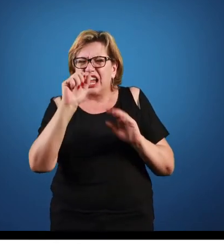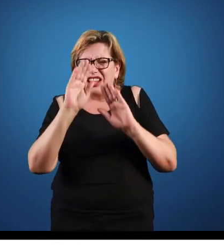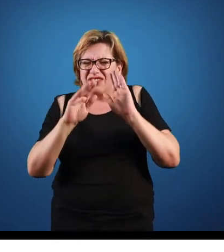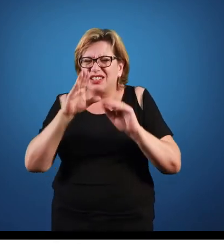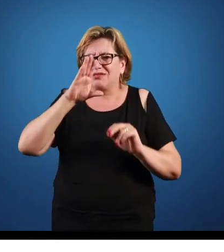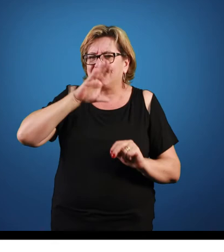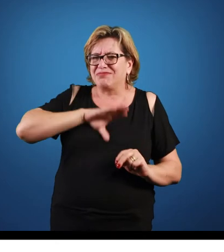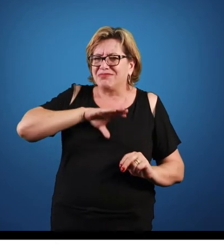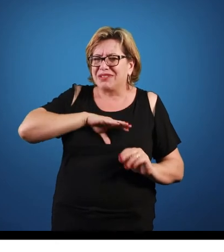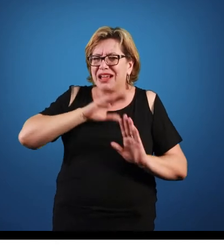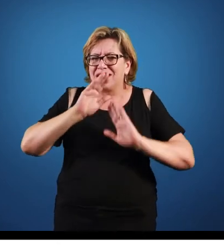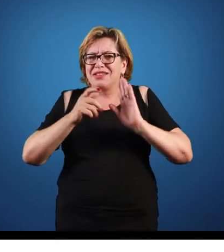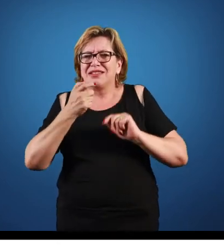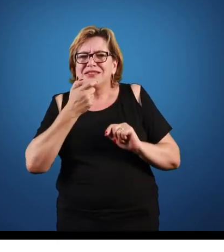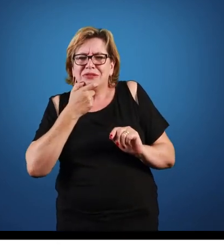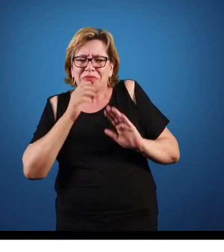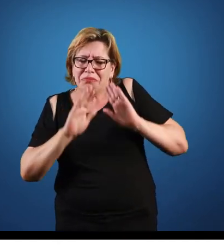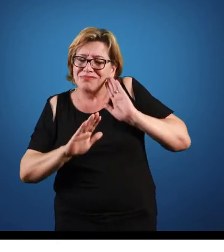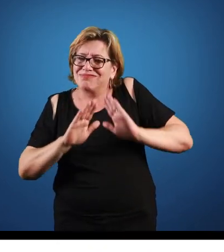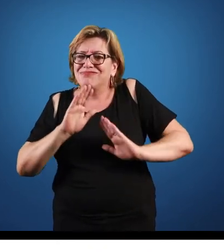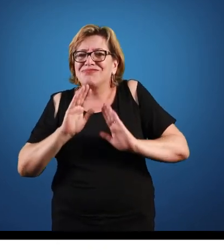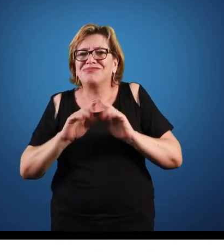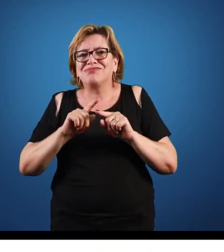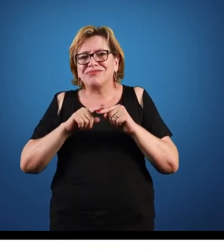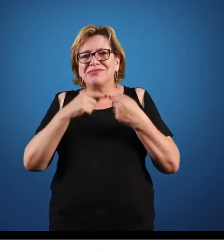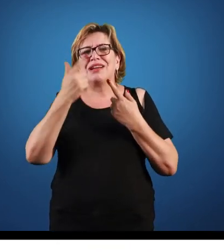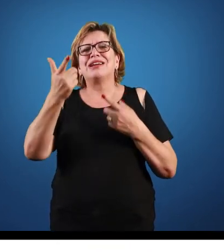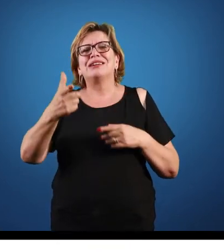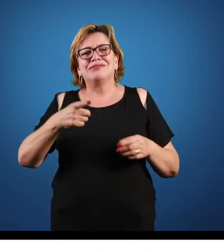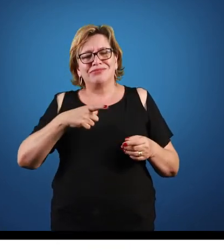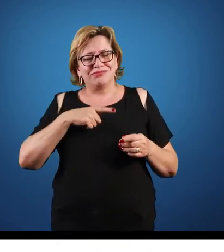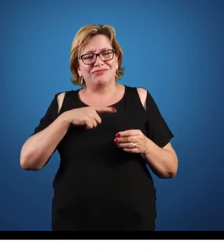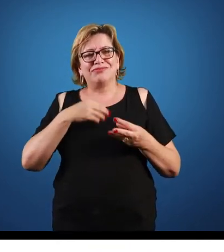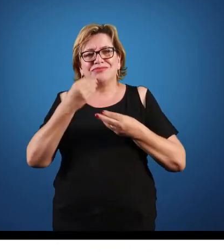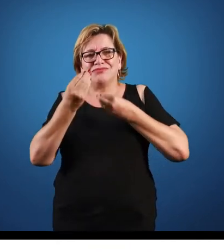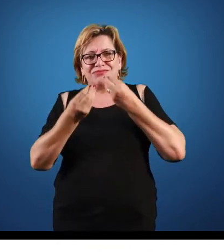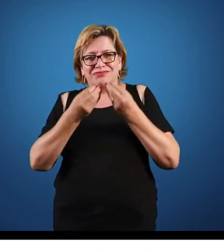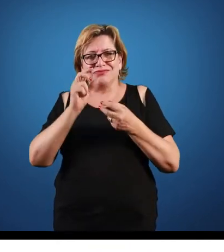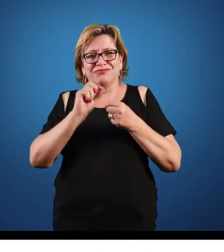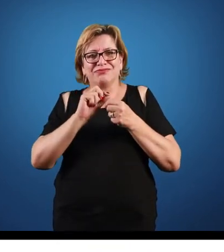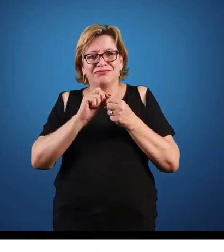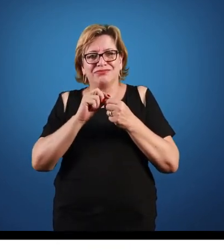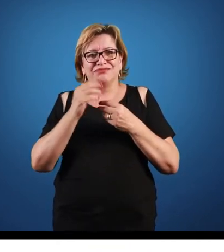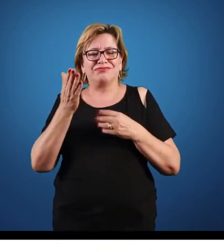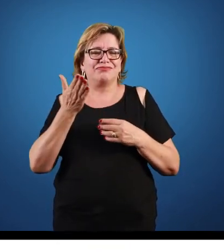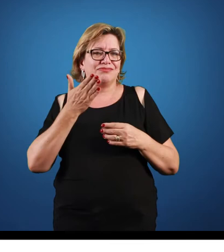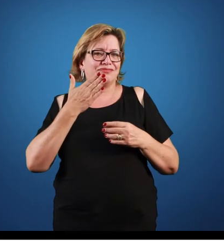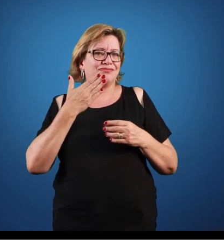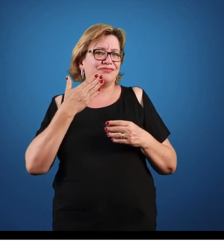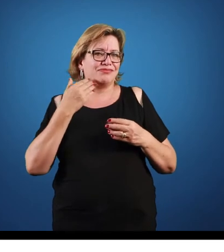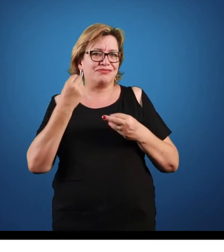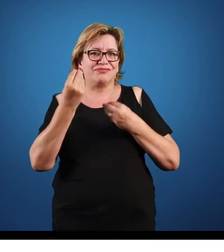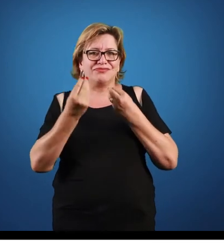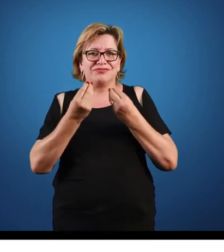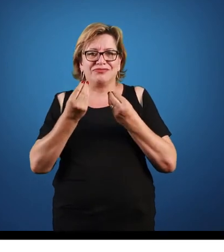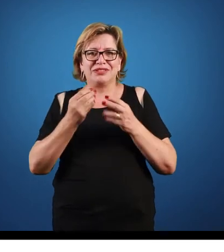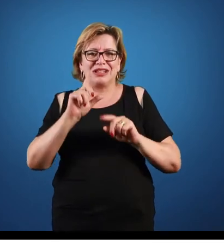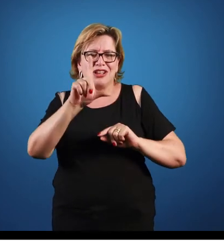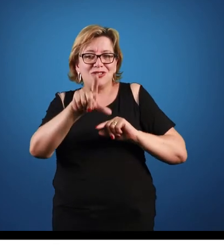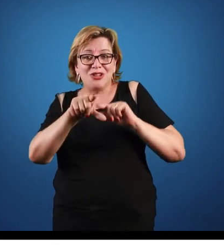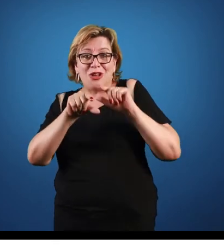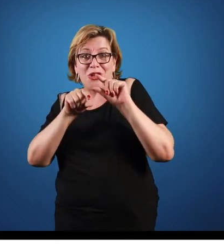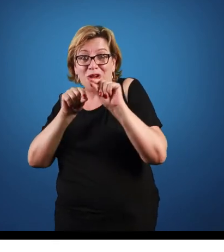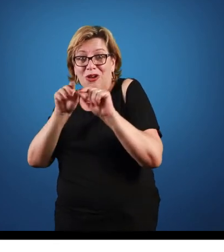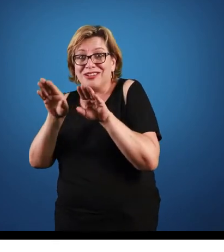vai depender do do movimento é que ele vai usar mas tem tem os botões bem fácil sair pra você colocar aí escolhem os